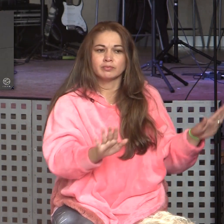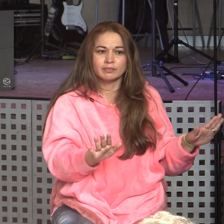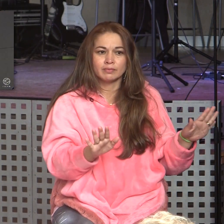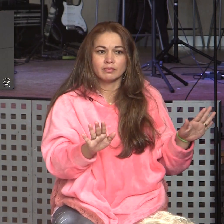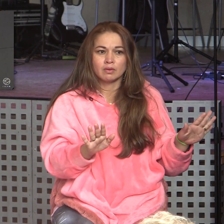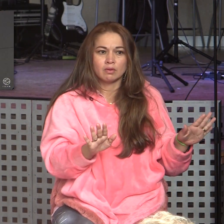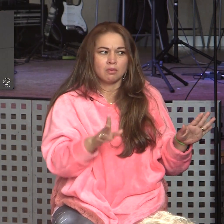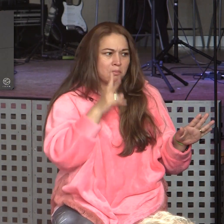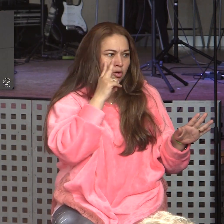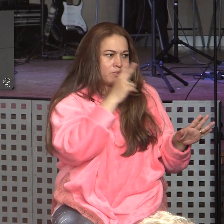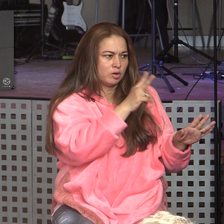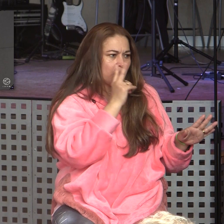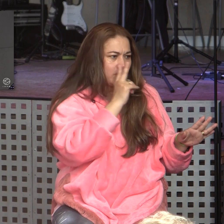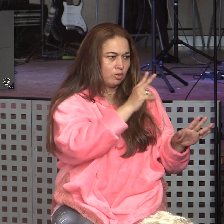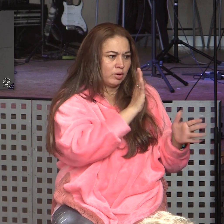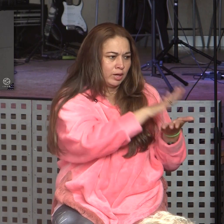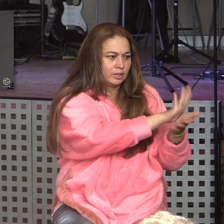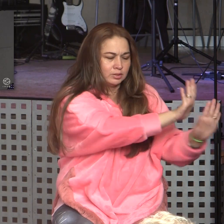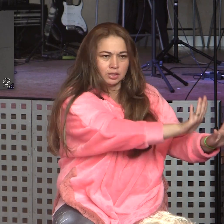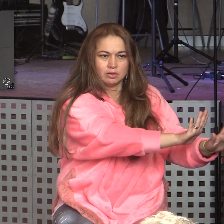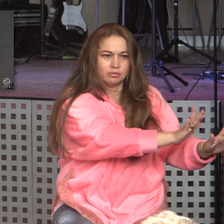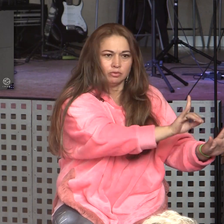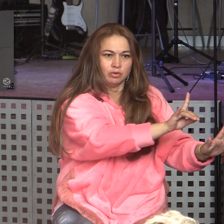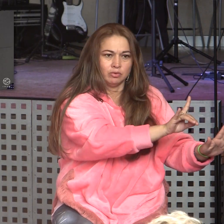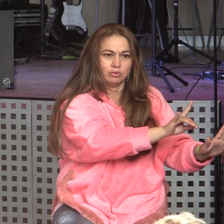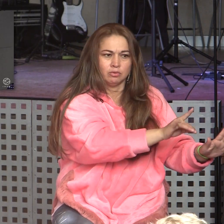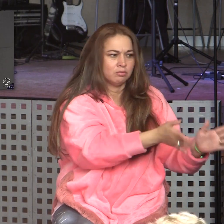nos sostiene es lo que vemos.